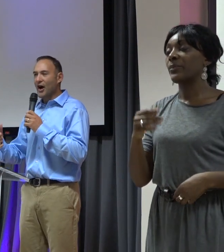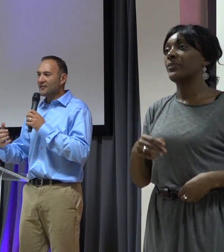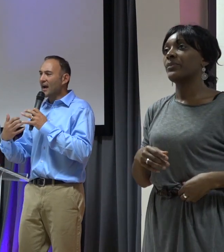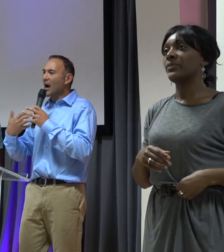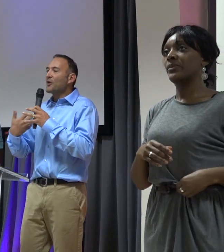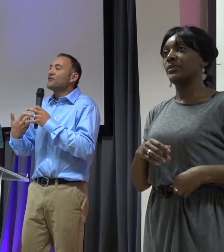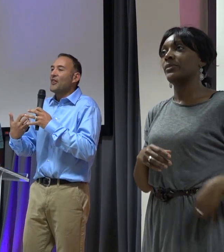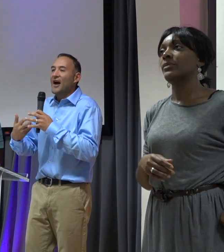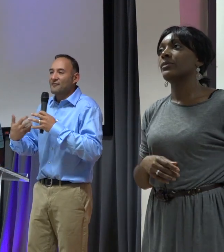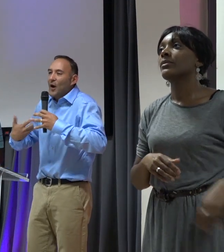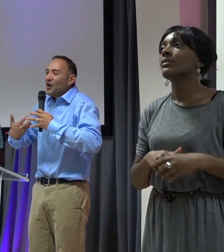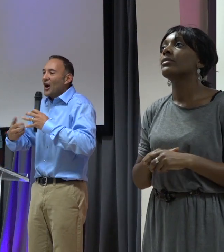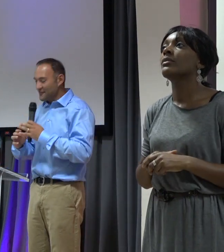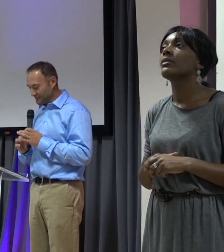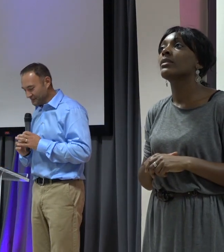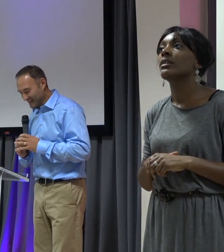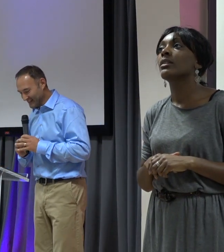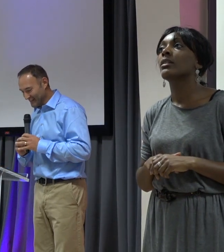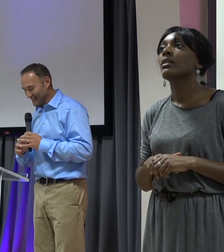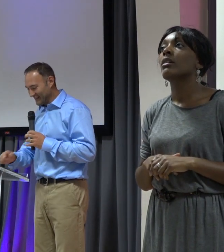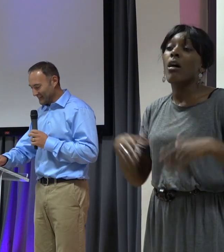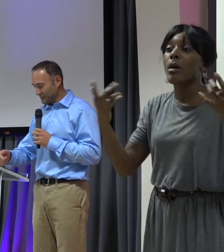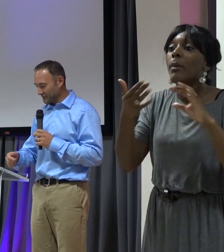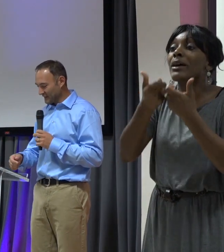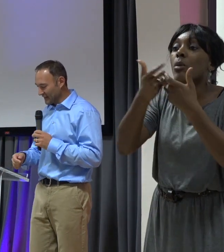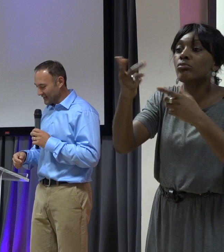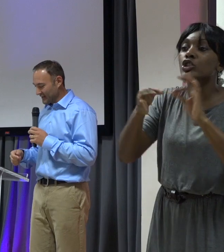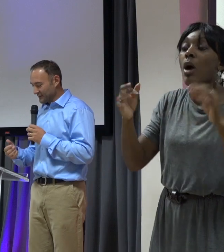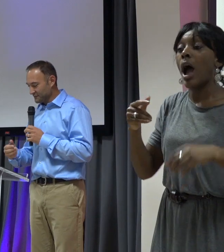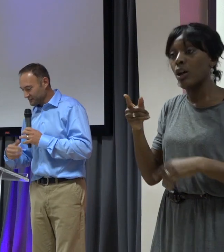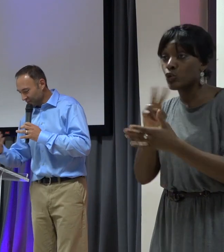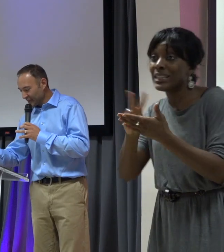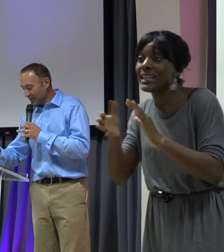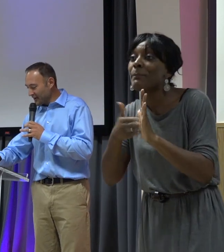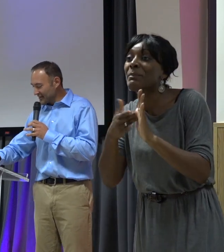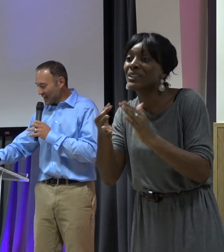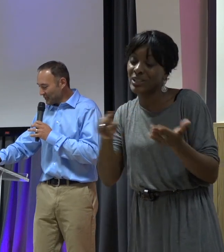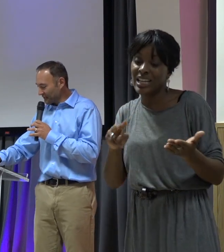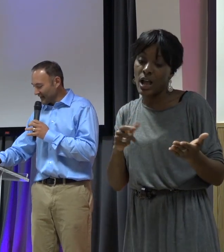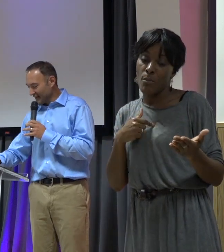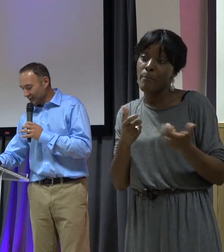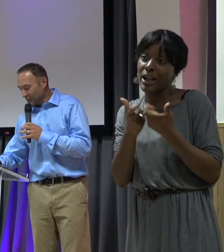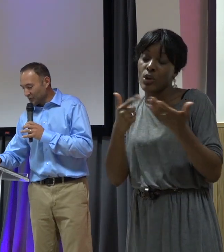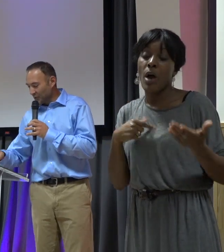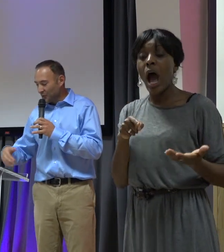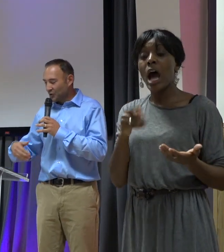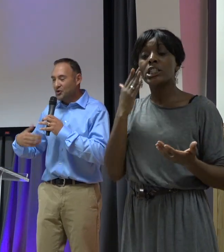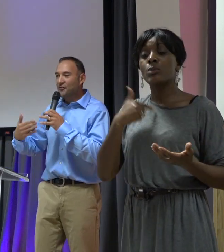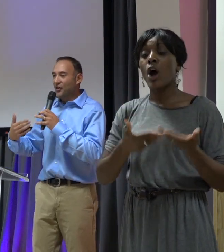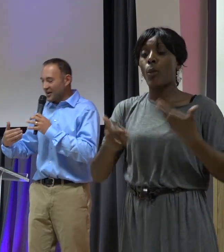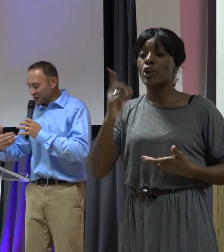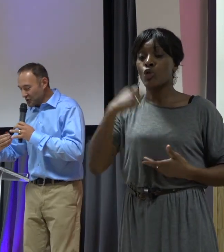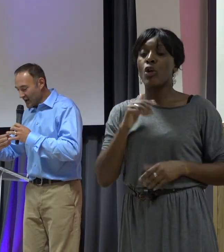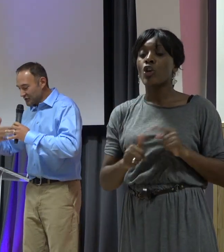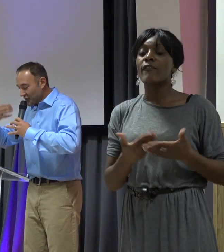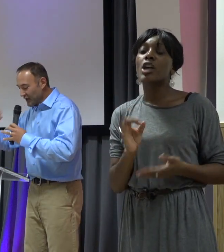thought, yeah, I would have done that if I were God? et vous êtes dit ah ben oui si j'étais Dieu moi j'aurais fait ça. Let me give you an example. Je vous montre un exemple. Would you have